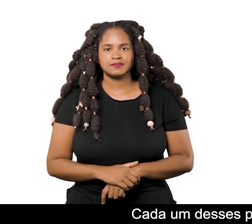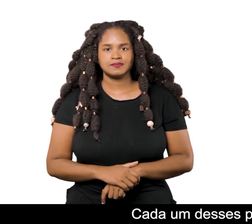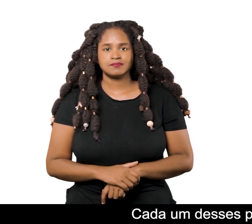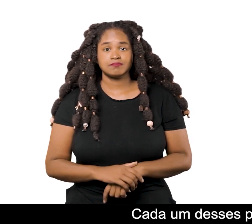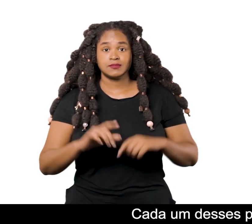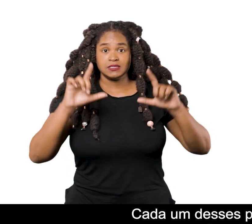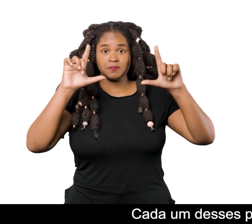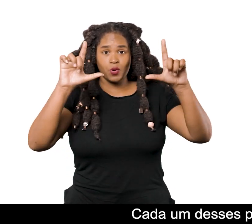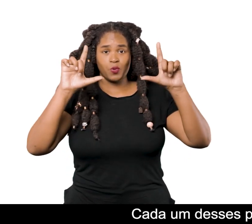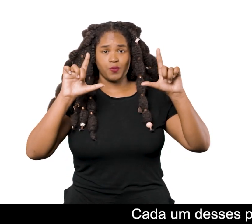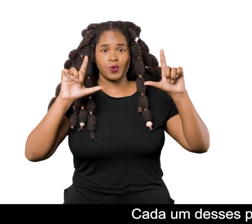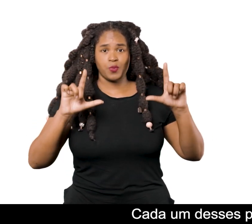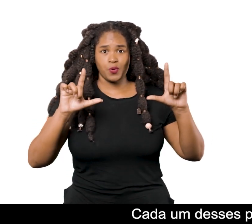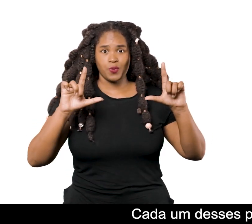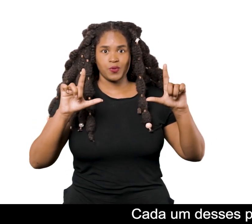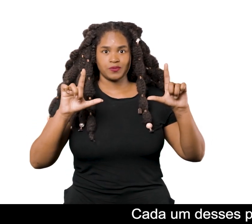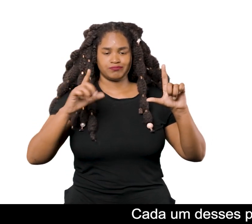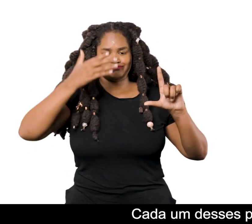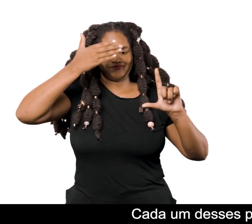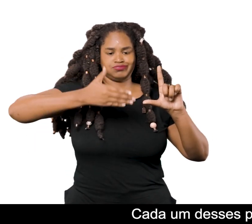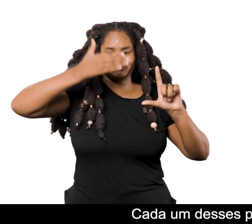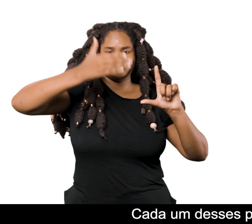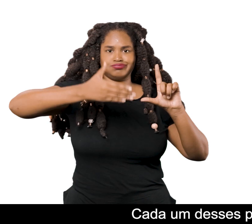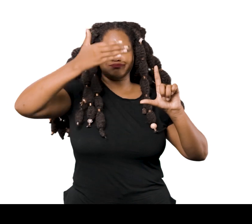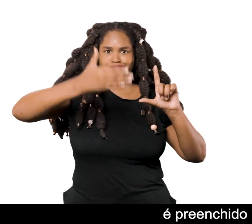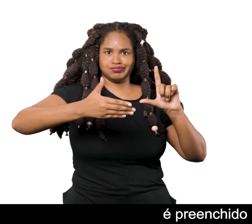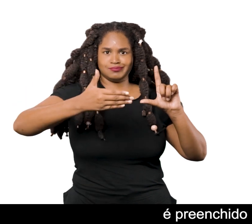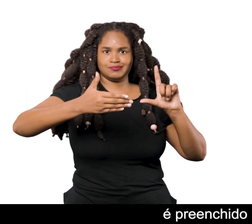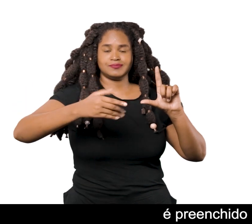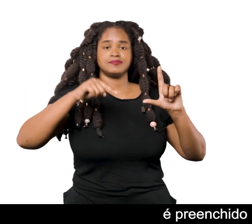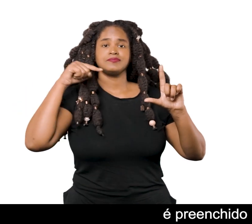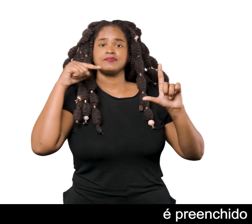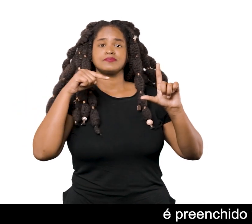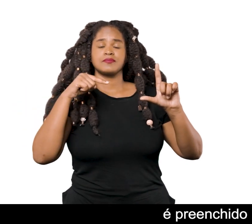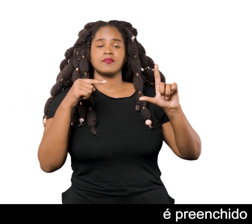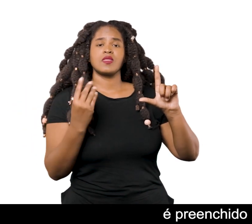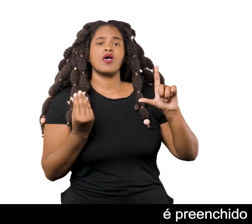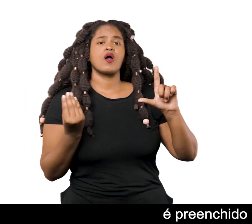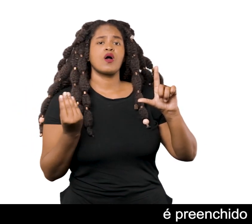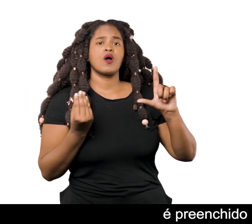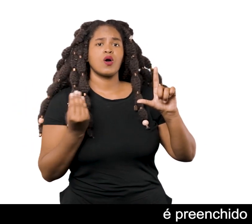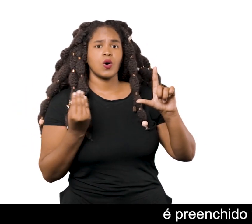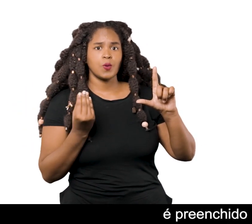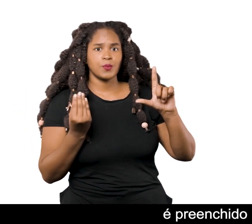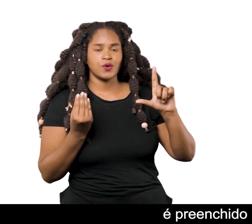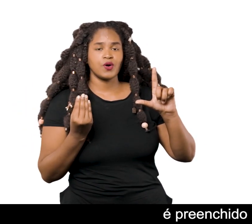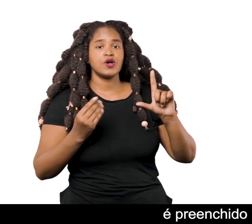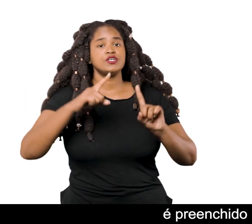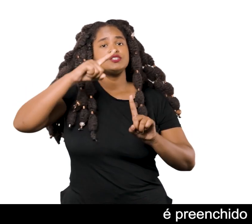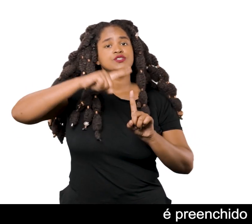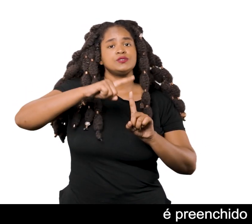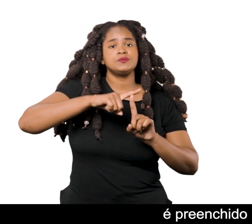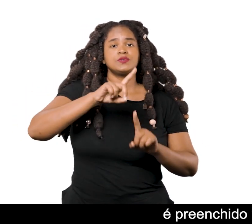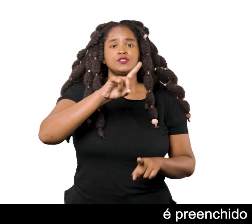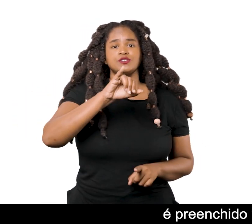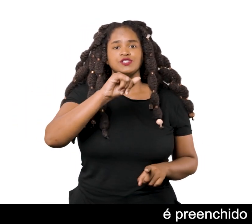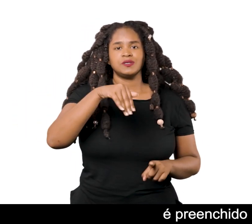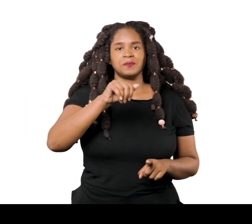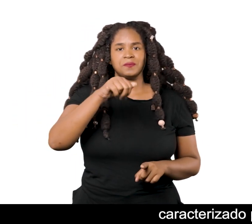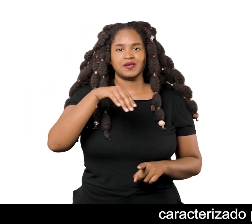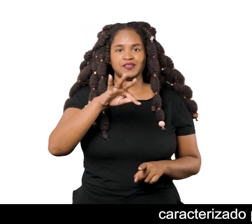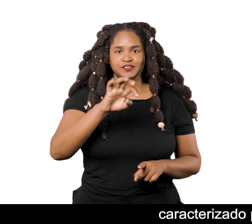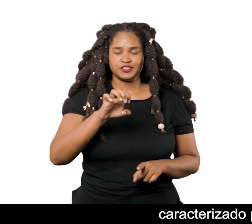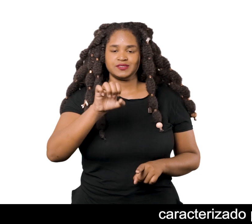Cada um desses planos quadrados que se sobrepõem um ao outro é preenchido por padrões conhecidos como diamantes